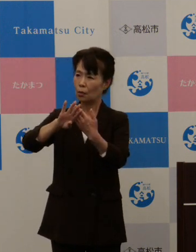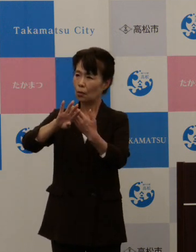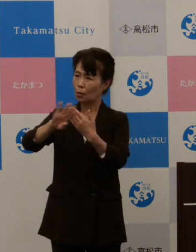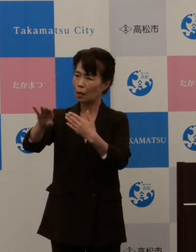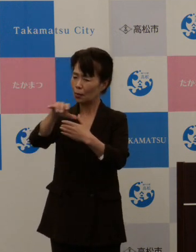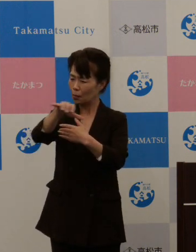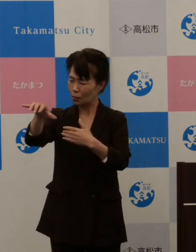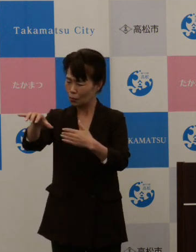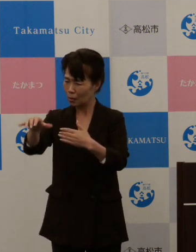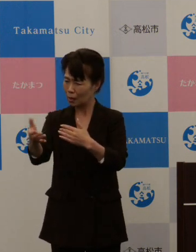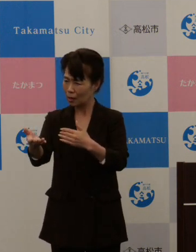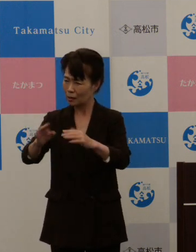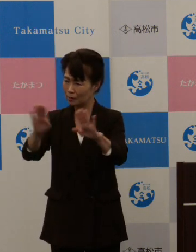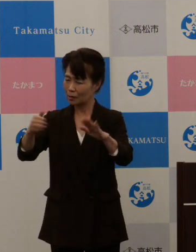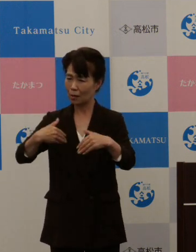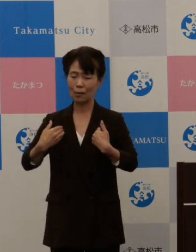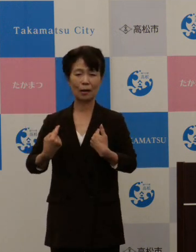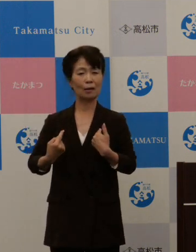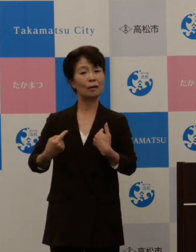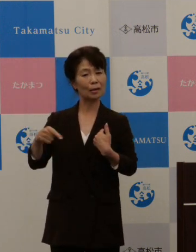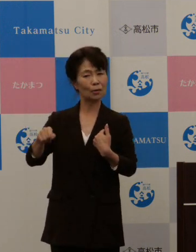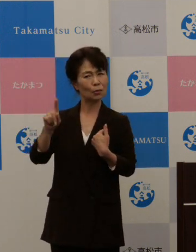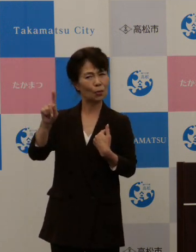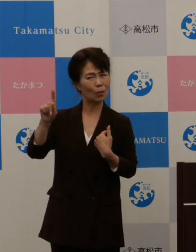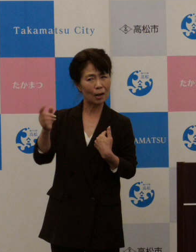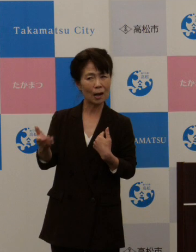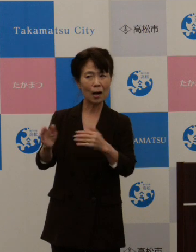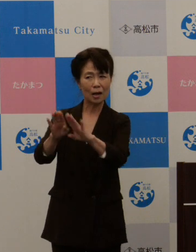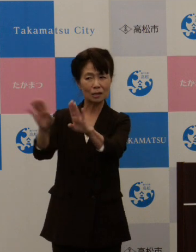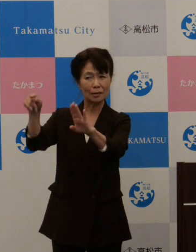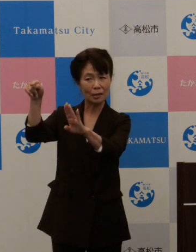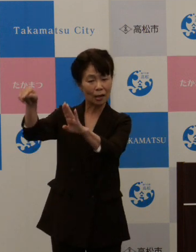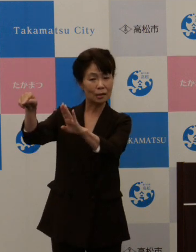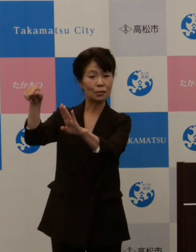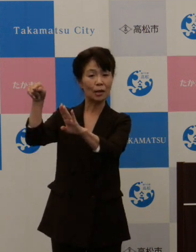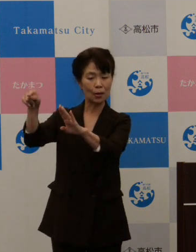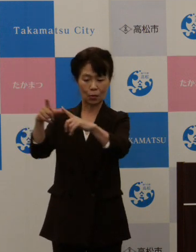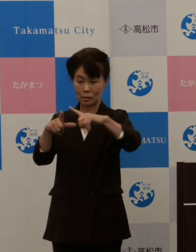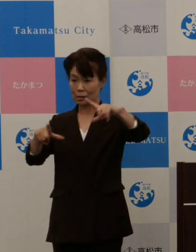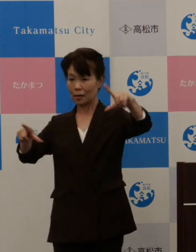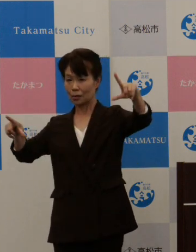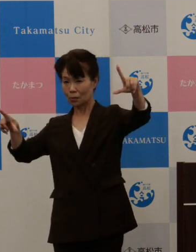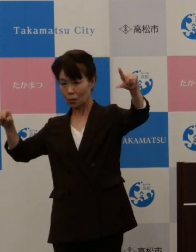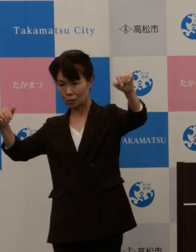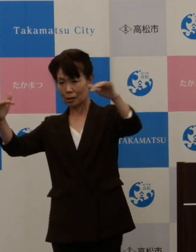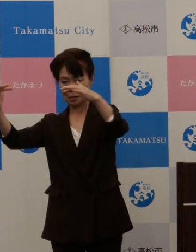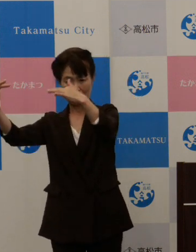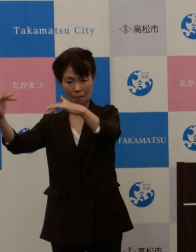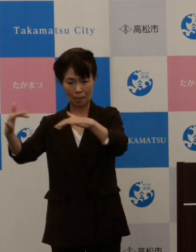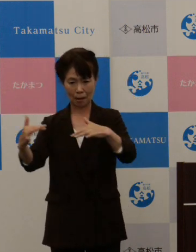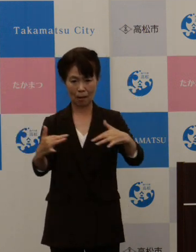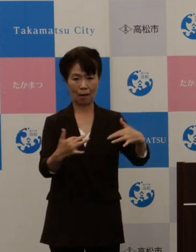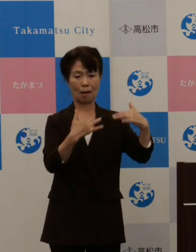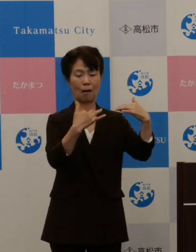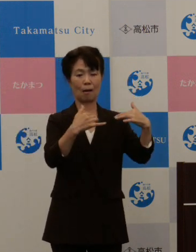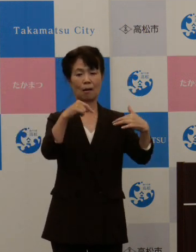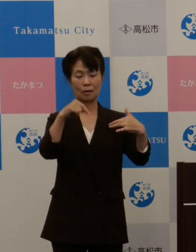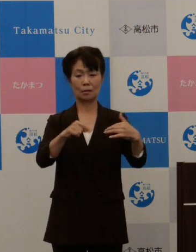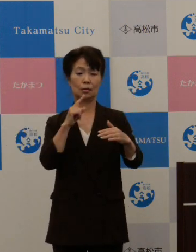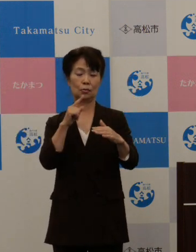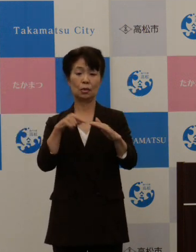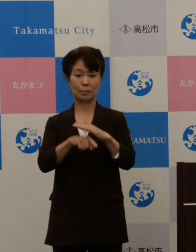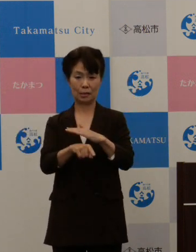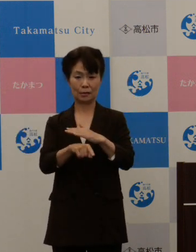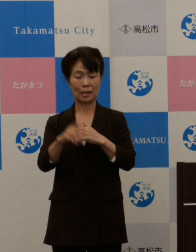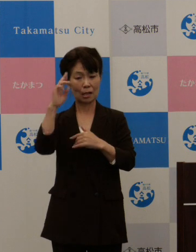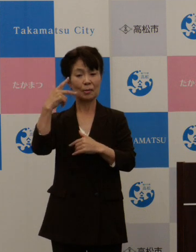ょっと私は定かではありませんが、どこかが始めたやつが全国的に普及をしてきておるということでございまして